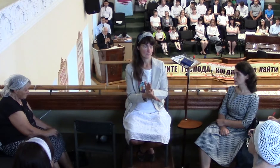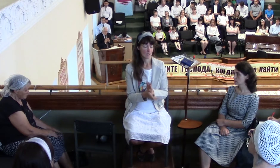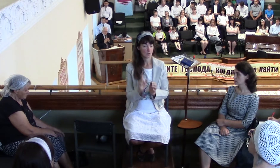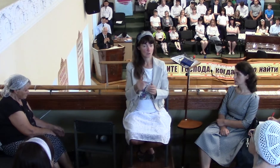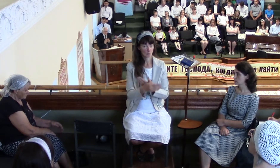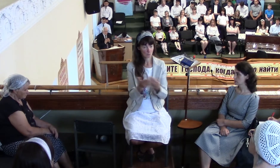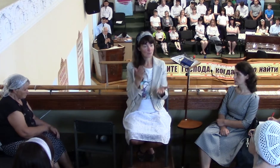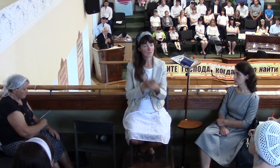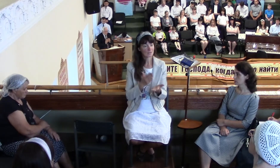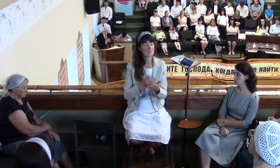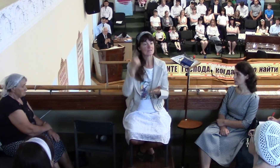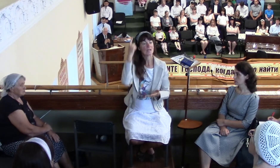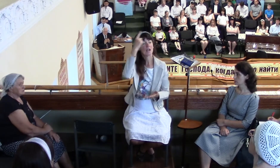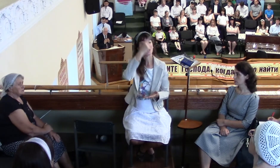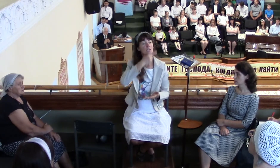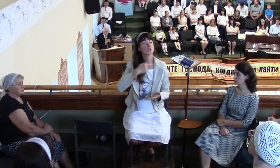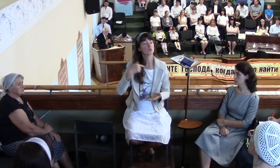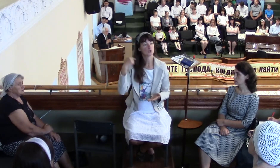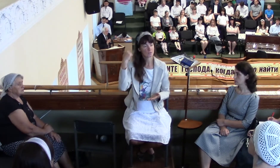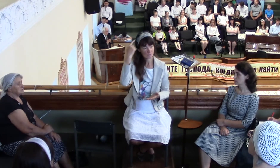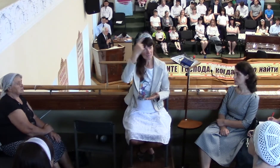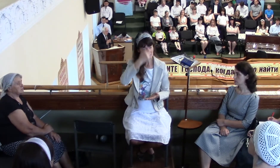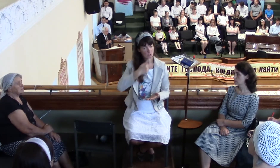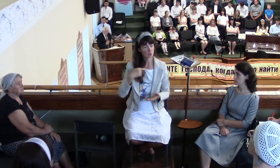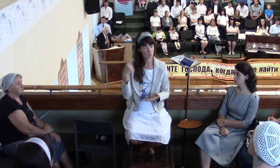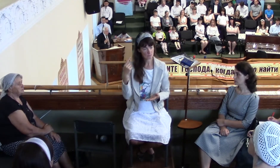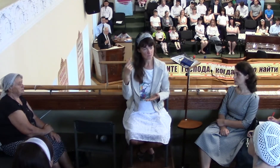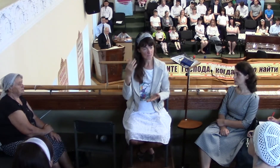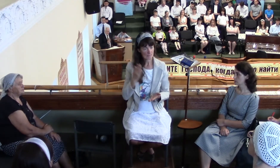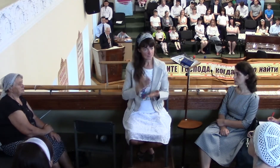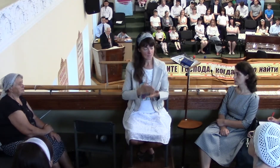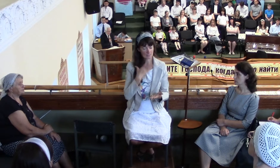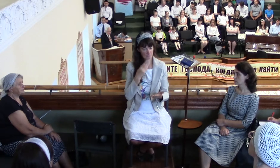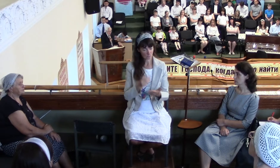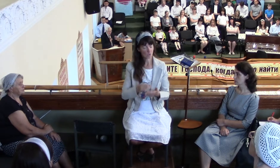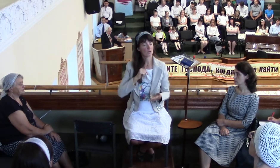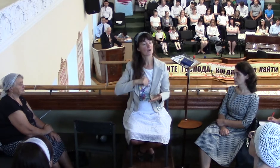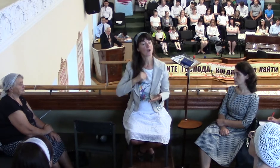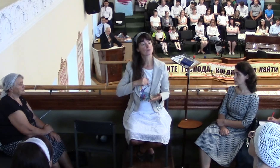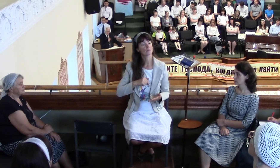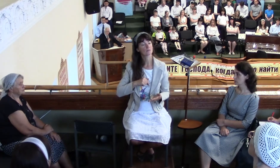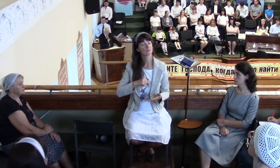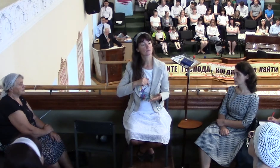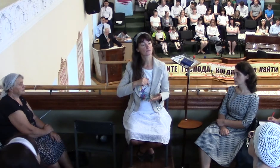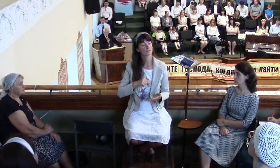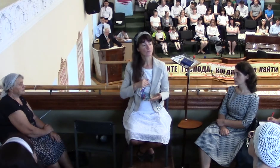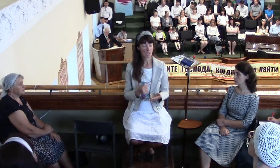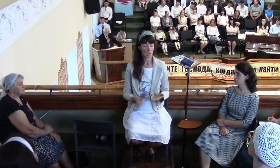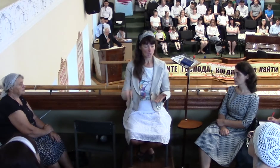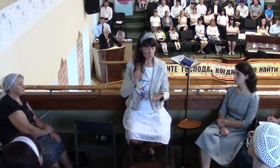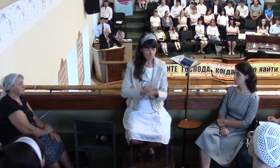осознаем. Есть личность, мы себя осознаем личностью. И мы должны внутри себя иметь